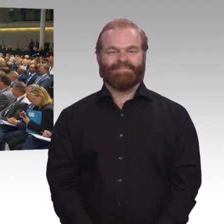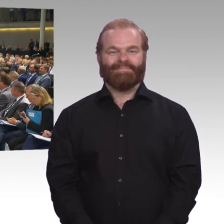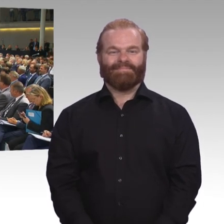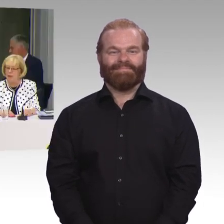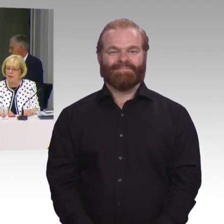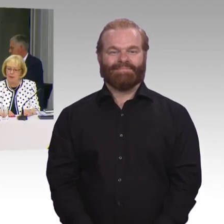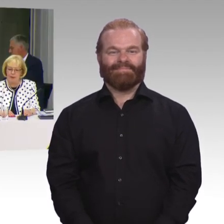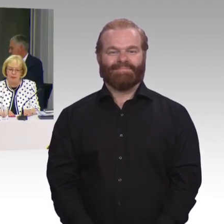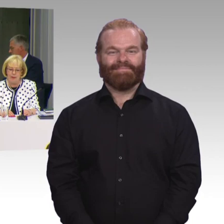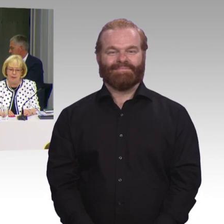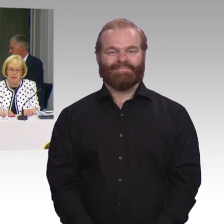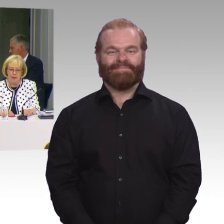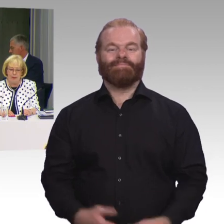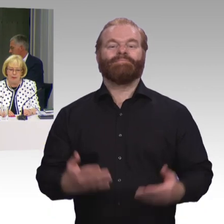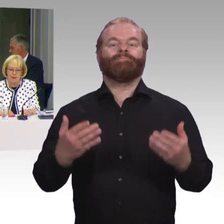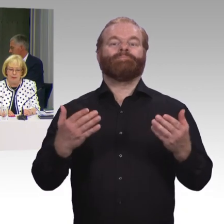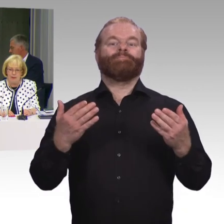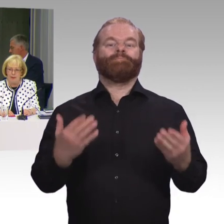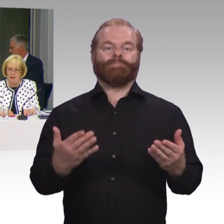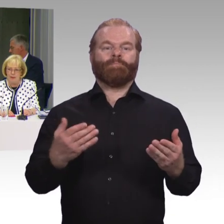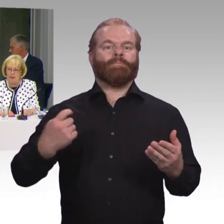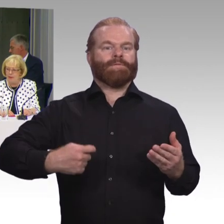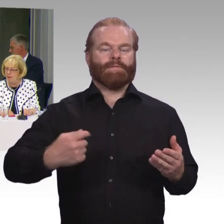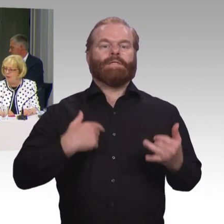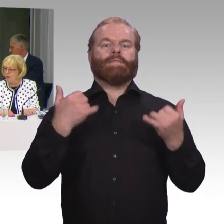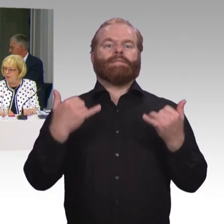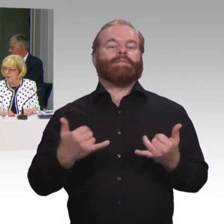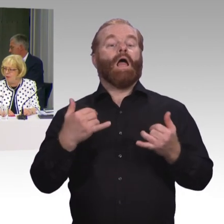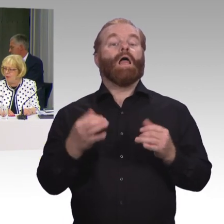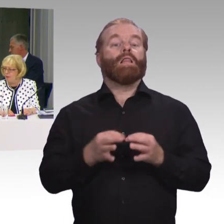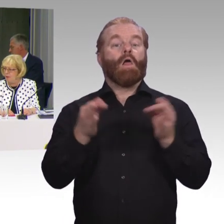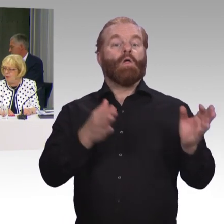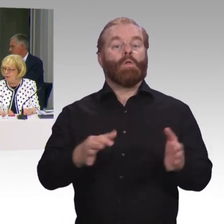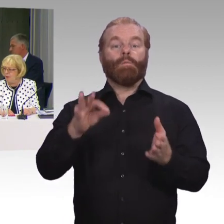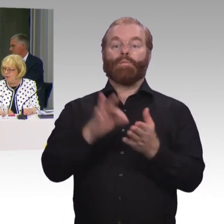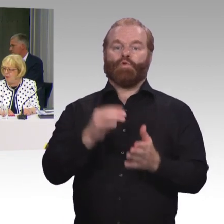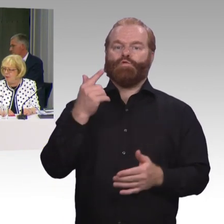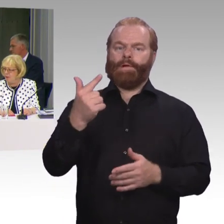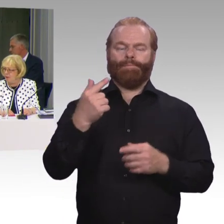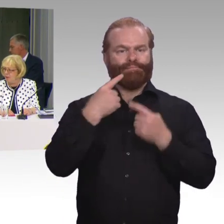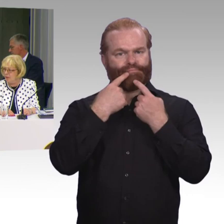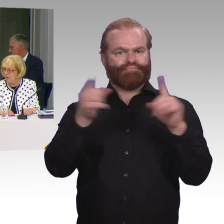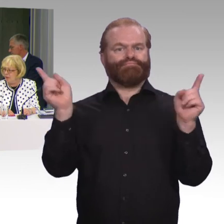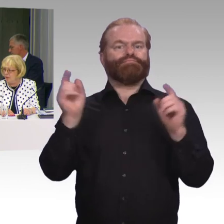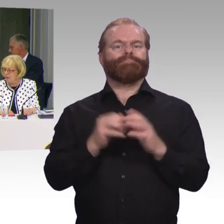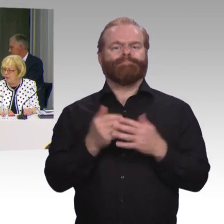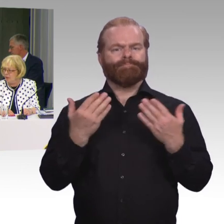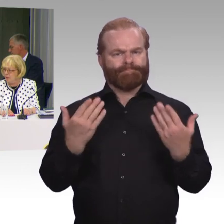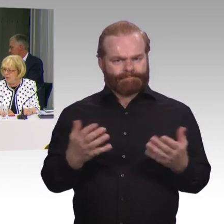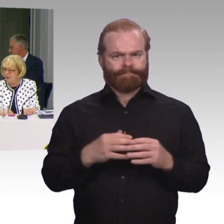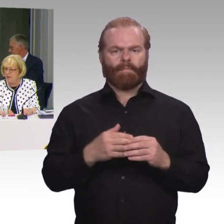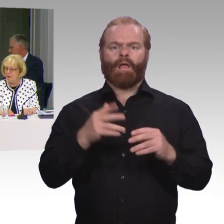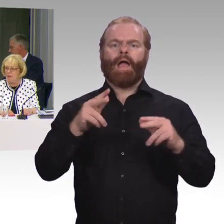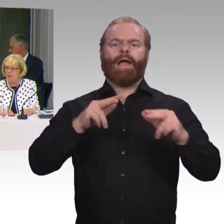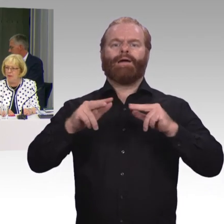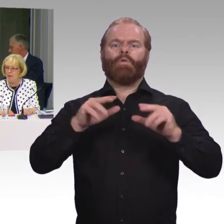rufe ich auf den Tagesordnungspunkt 2, Abgabe einer Regierungserklärung durch die Bundesministerin der Verteidigung mit dem Titel In Verantwortung für die